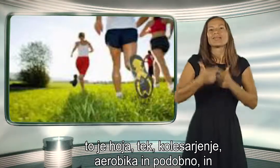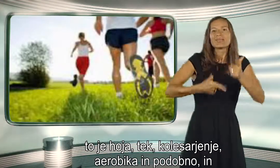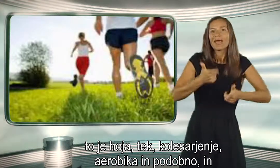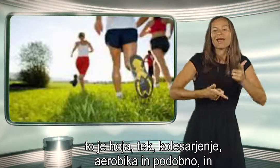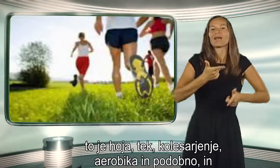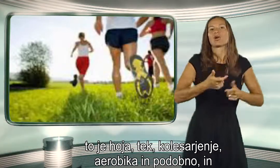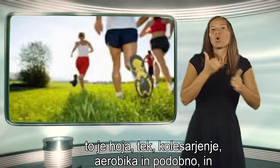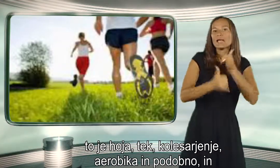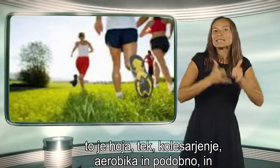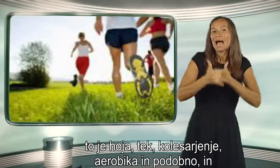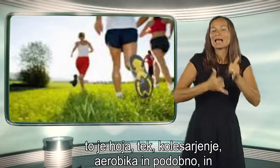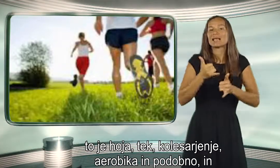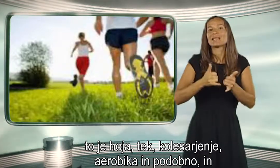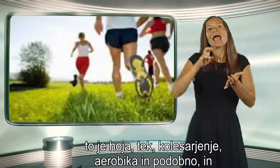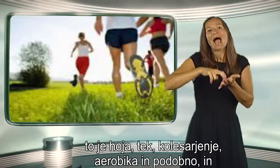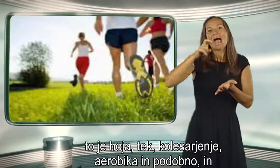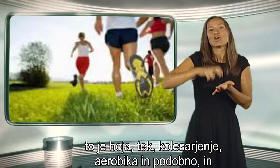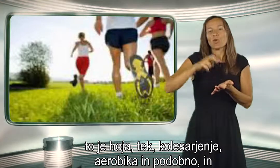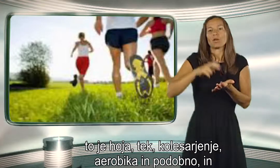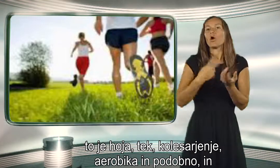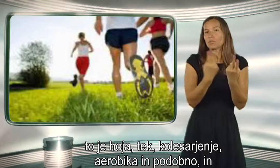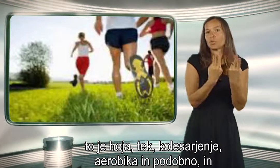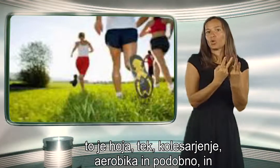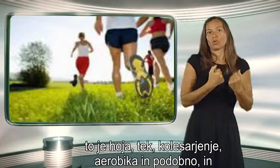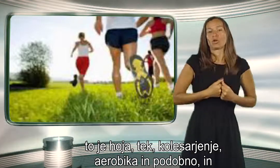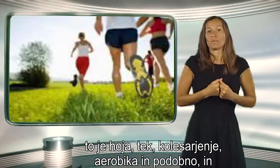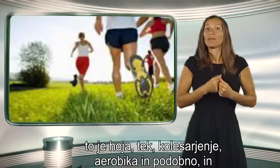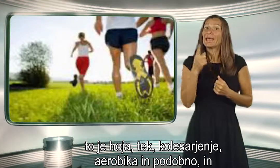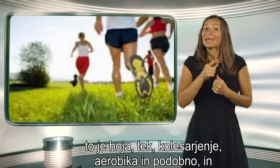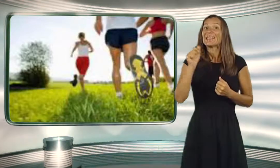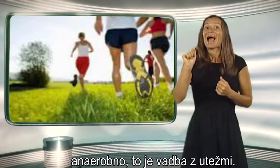in podobno, in anaerobno, vadba z utežmi.